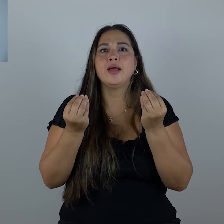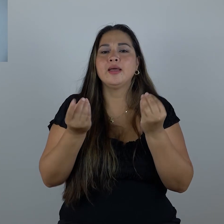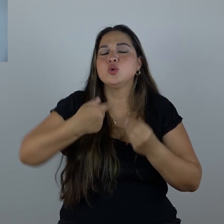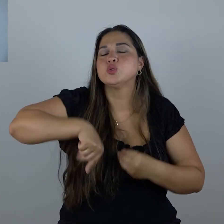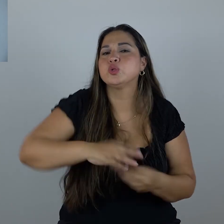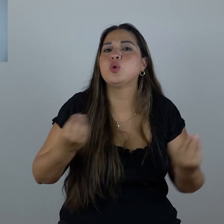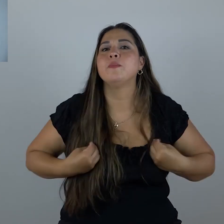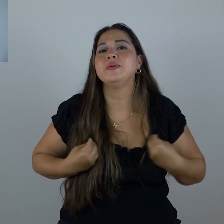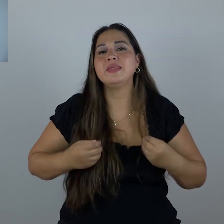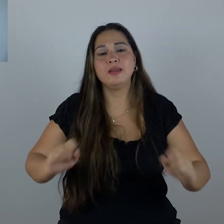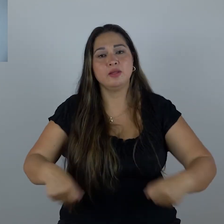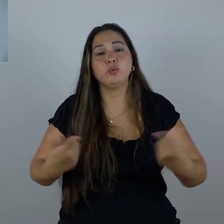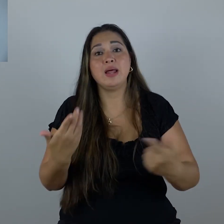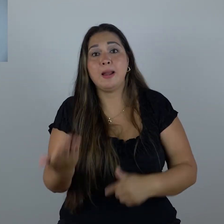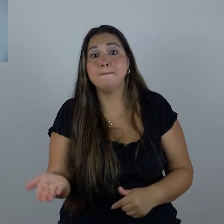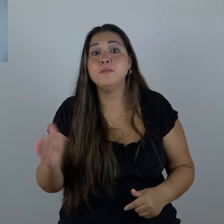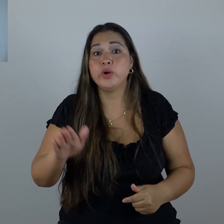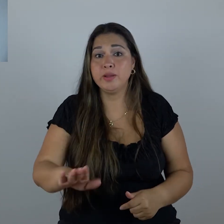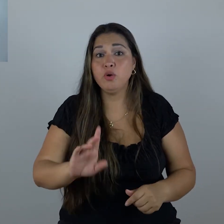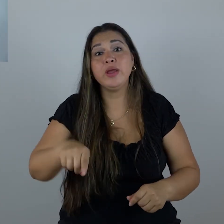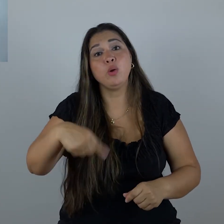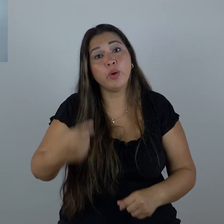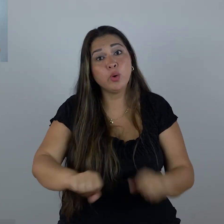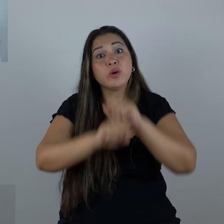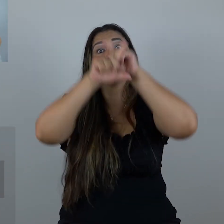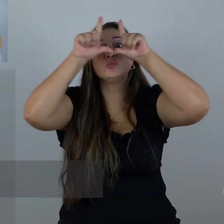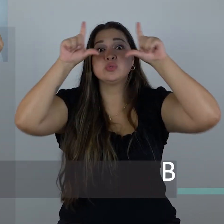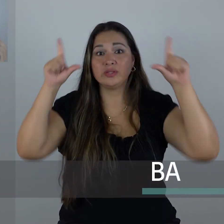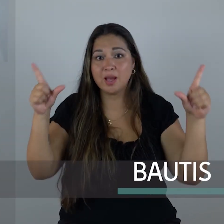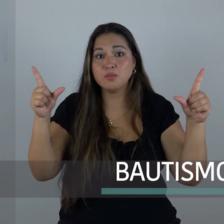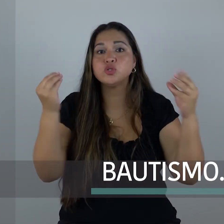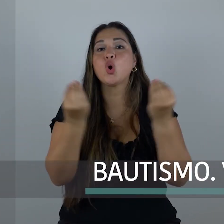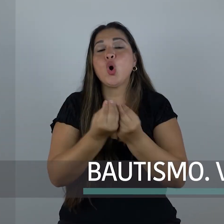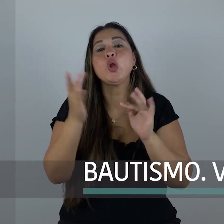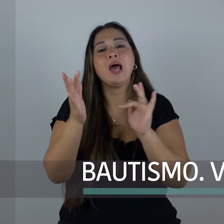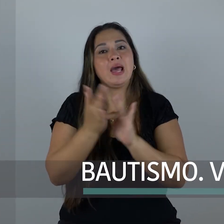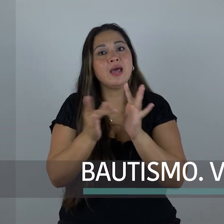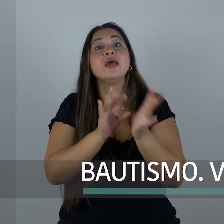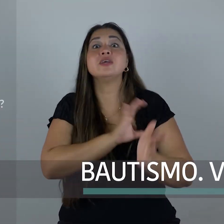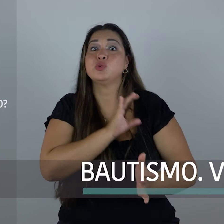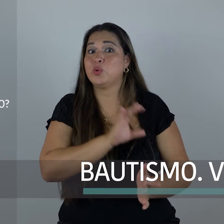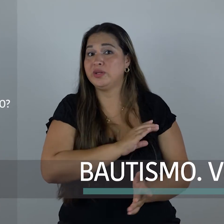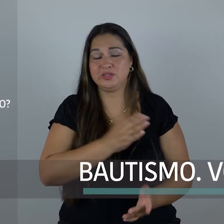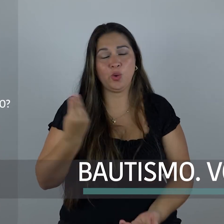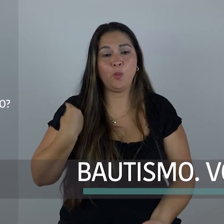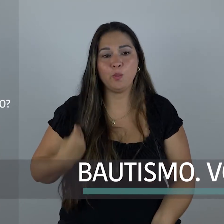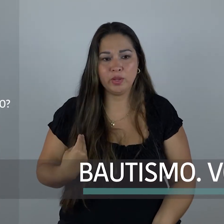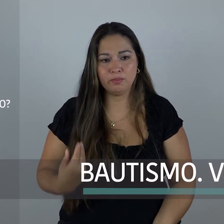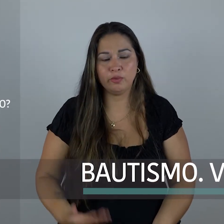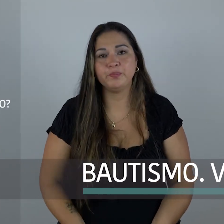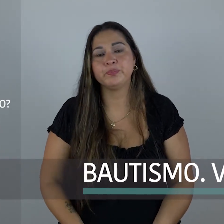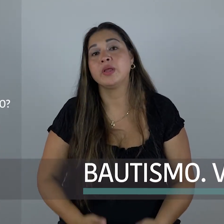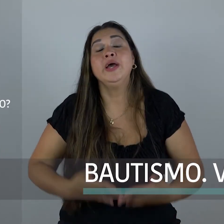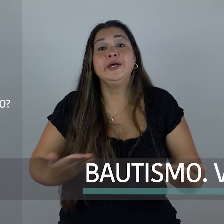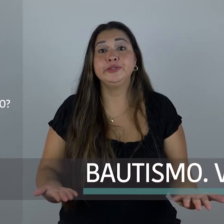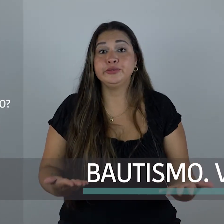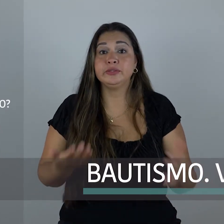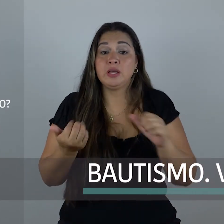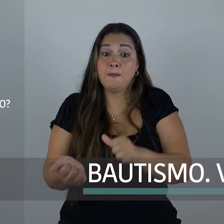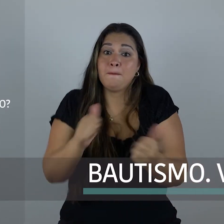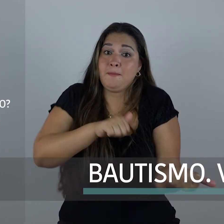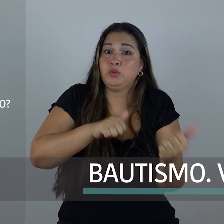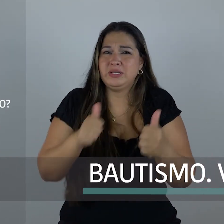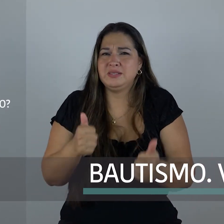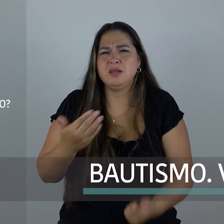y renacidos en Él. Y por último, decirte cuál es el valor añadido que